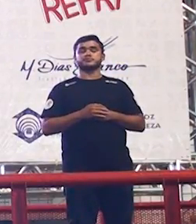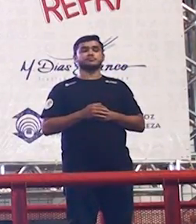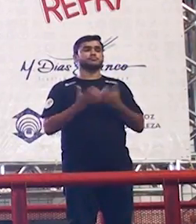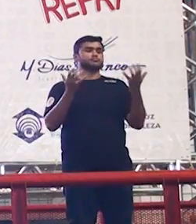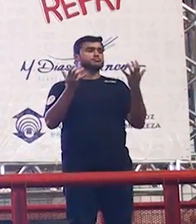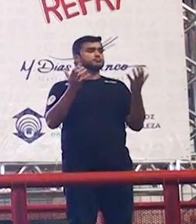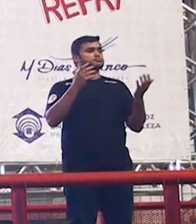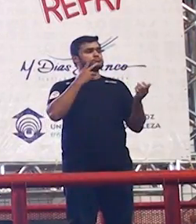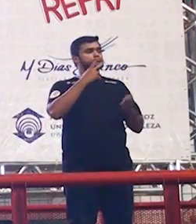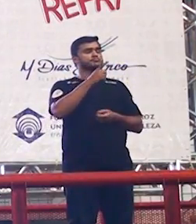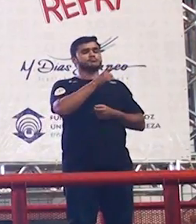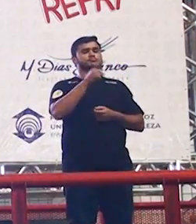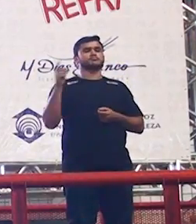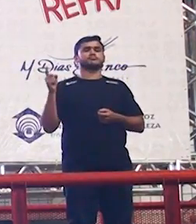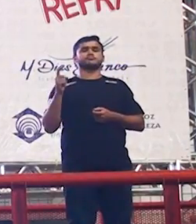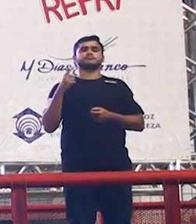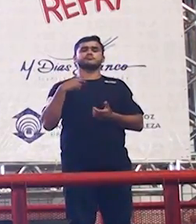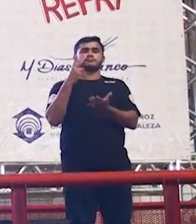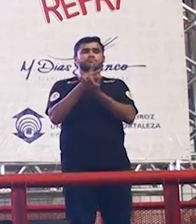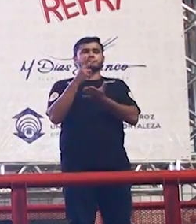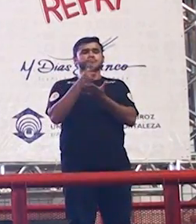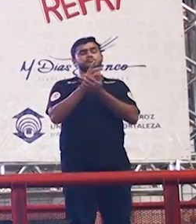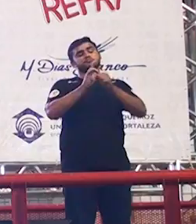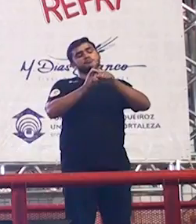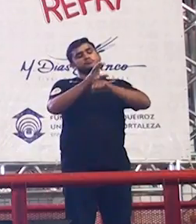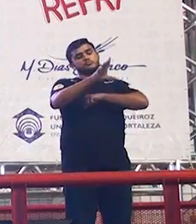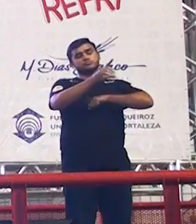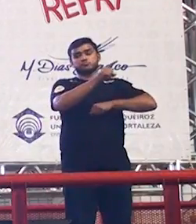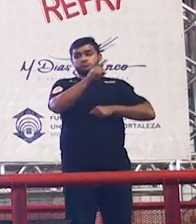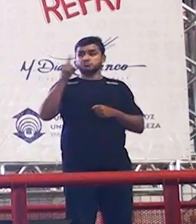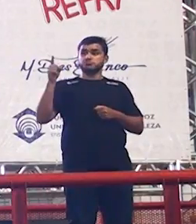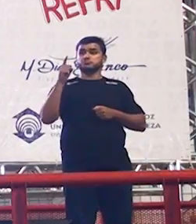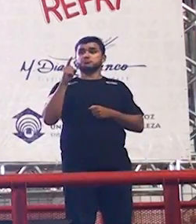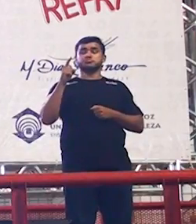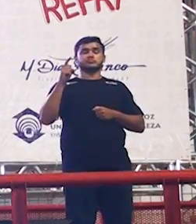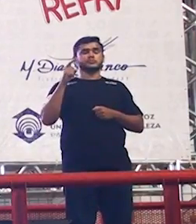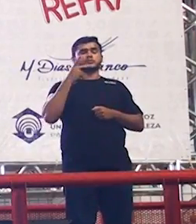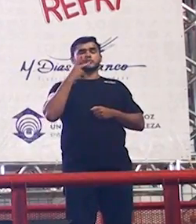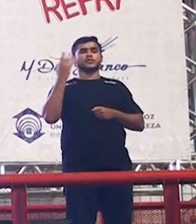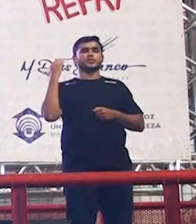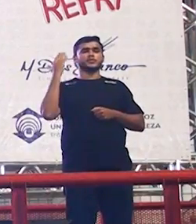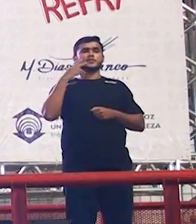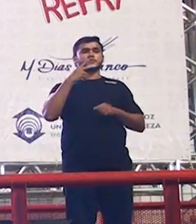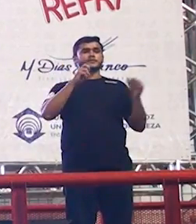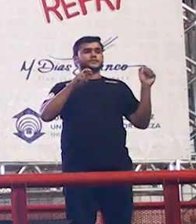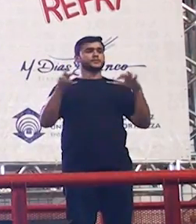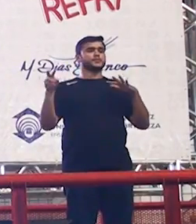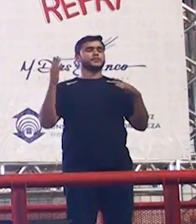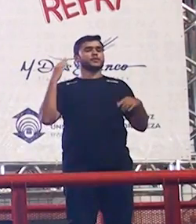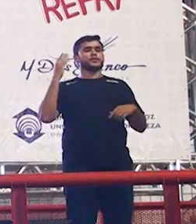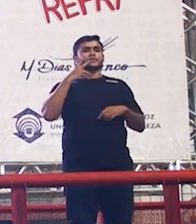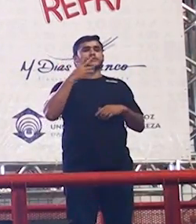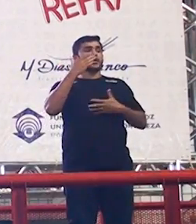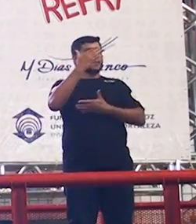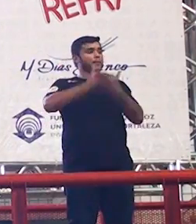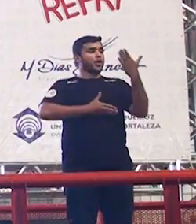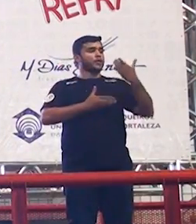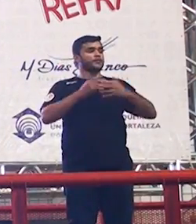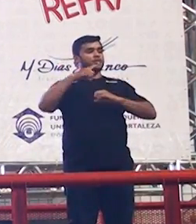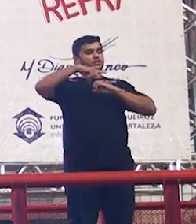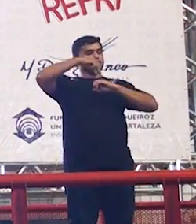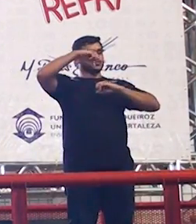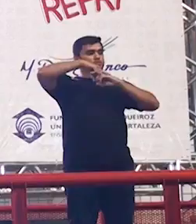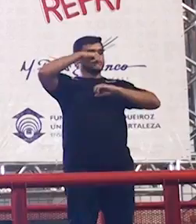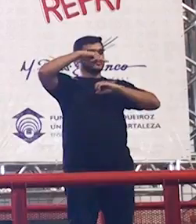eu sempre gosto de passar algumas dicas, e esse último final de semana, nós tivemos uma prova já da